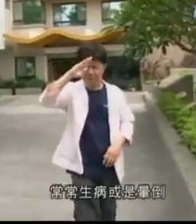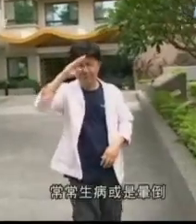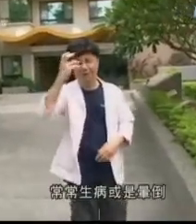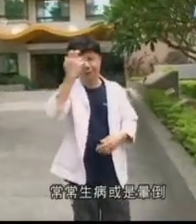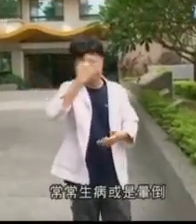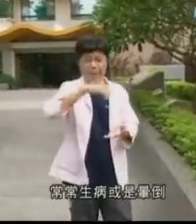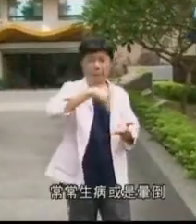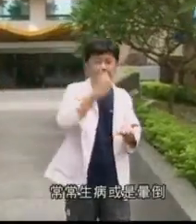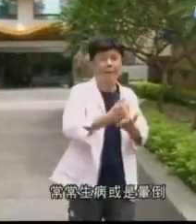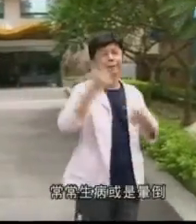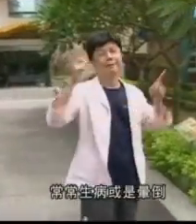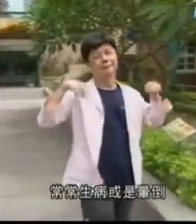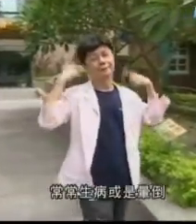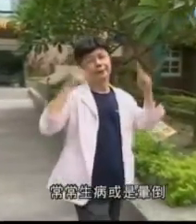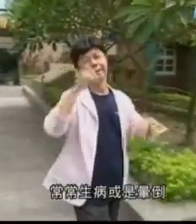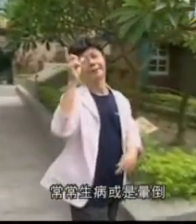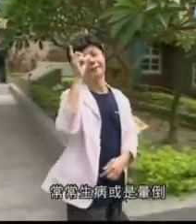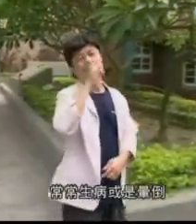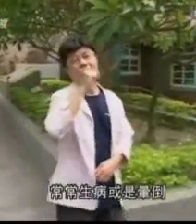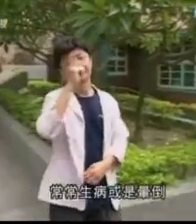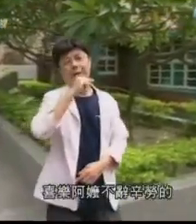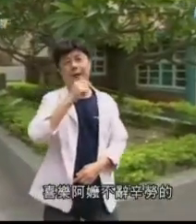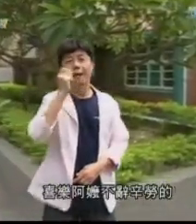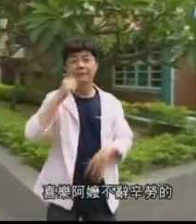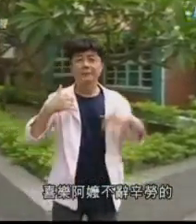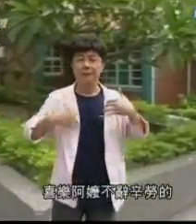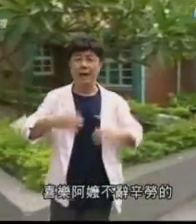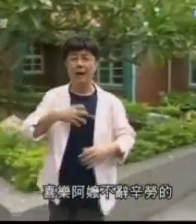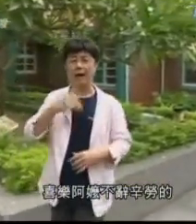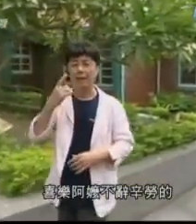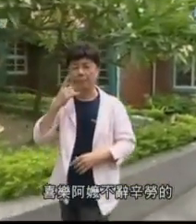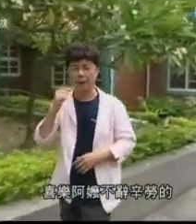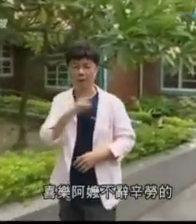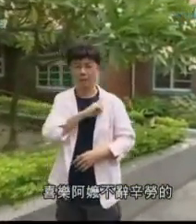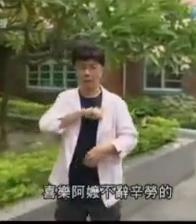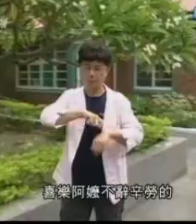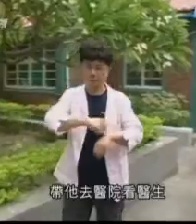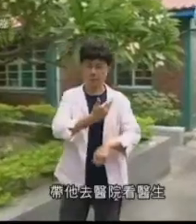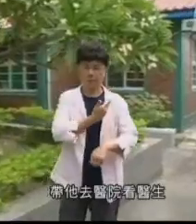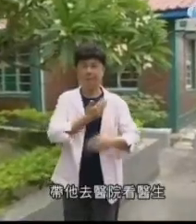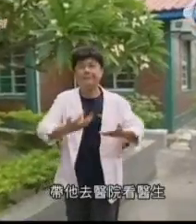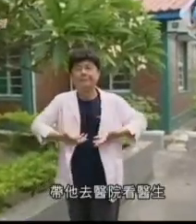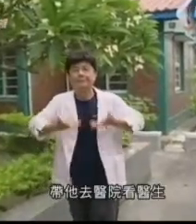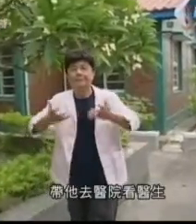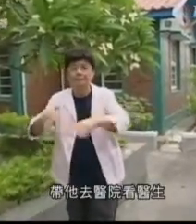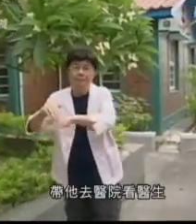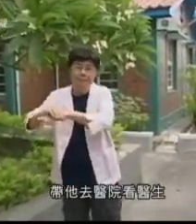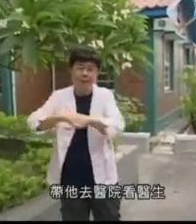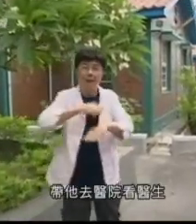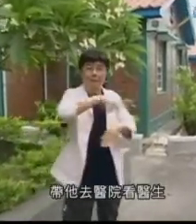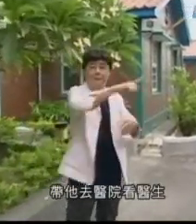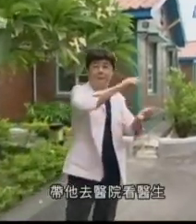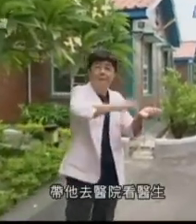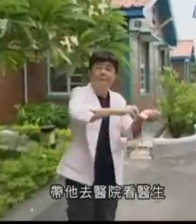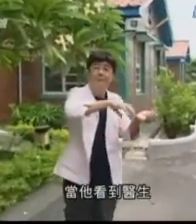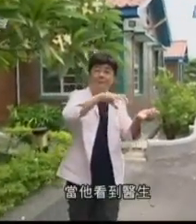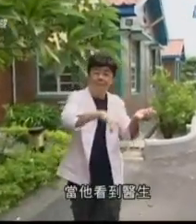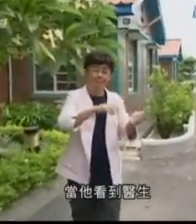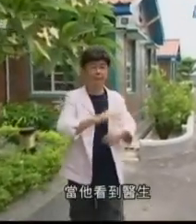常生病或是晕倒，喜乐阿嬷不辞辛劳地带他去医院看医生。当他看到医